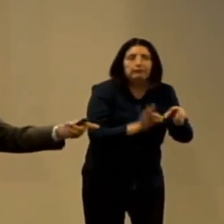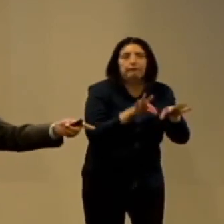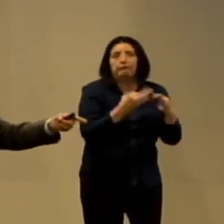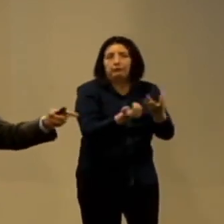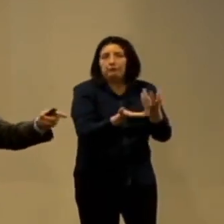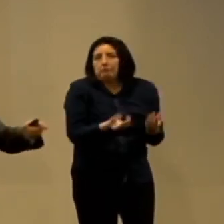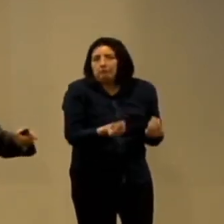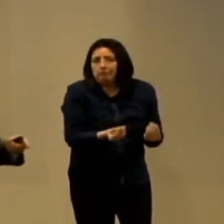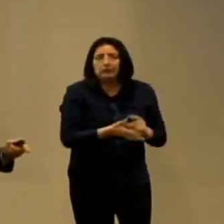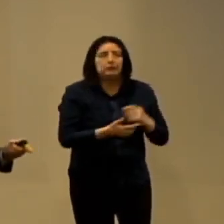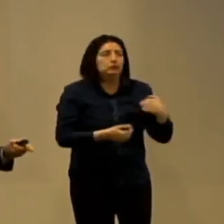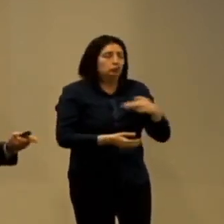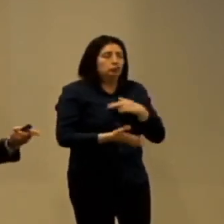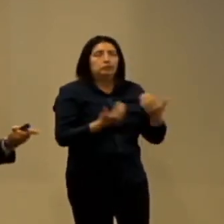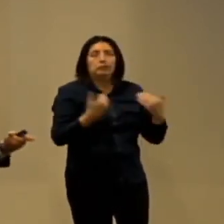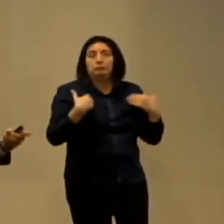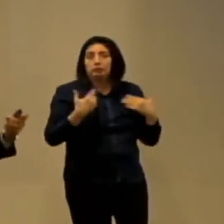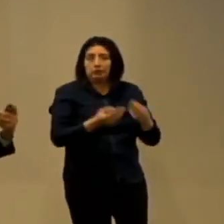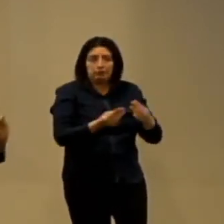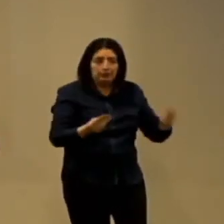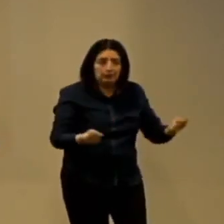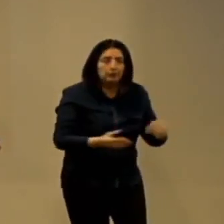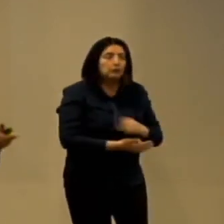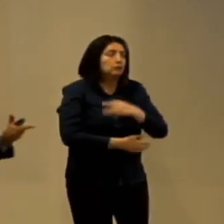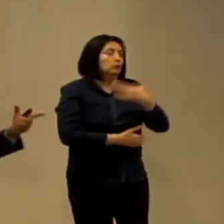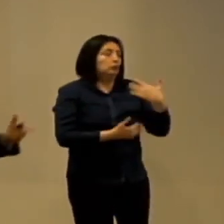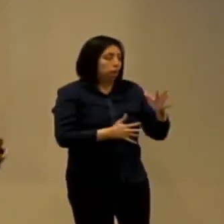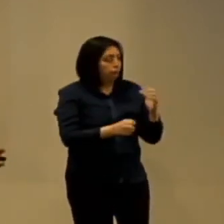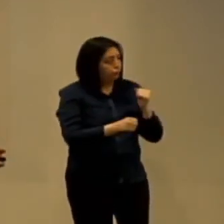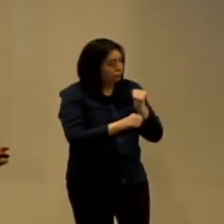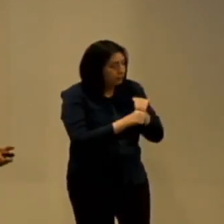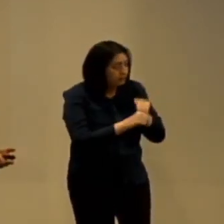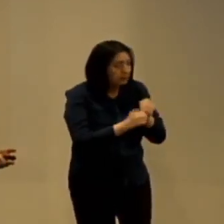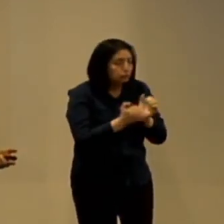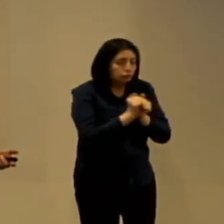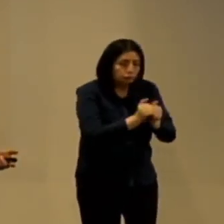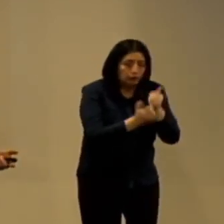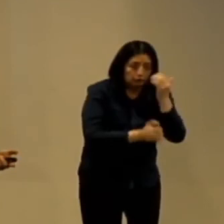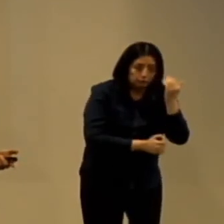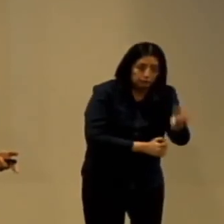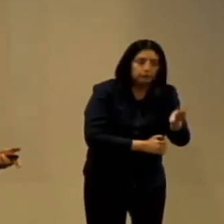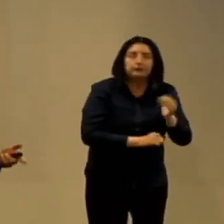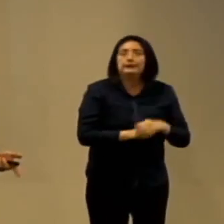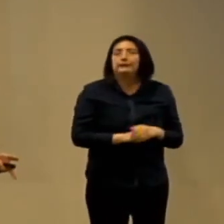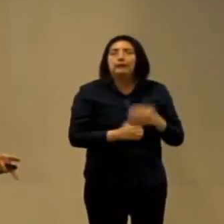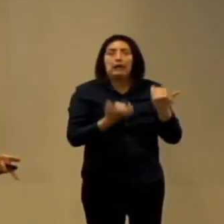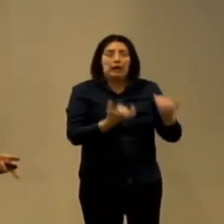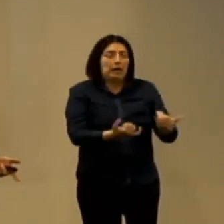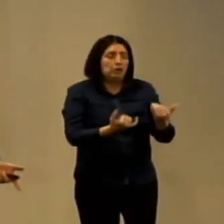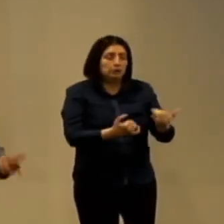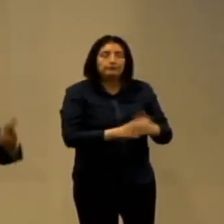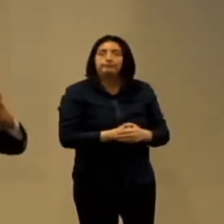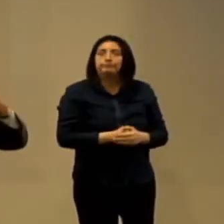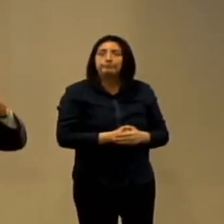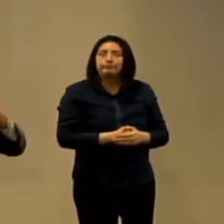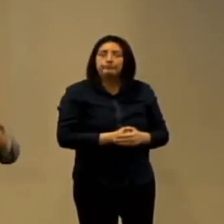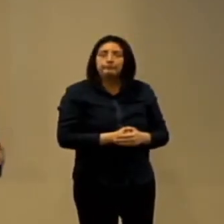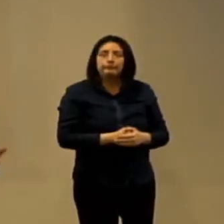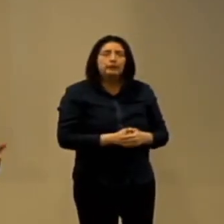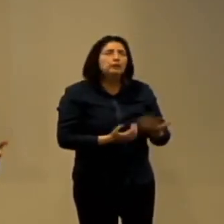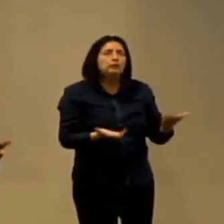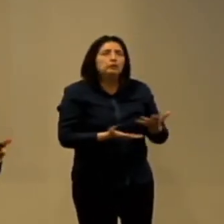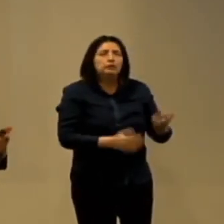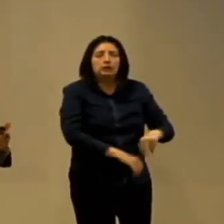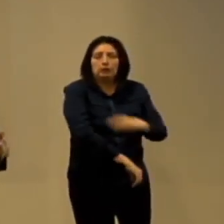Y tenemos que tener los instrumentos. Estamos trabajando con ustedes justamente en estos momentos. En el